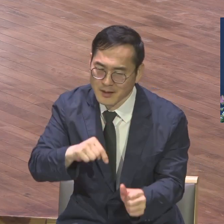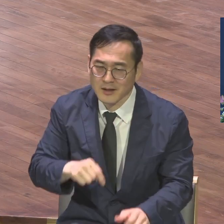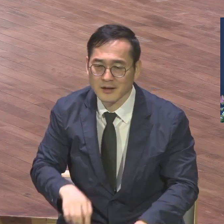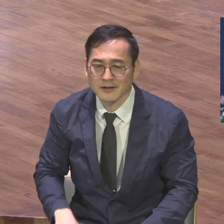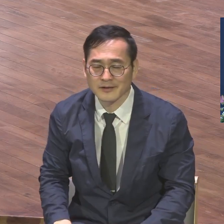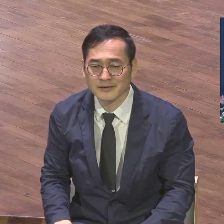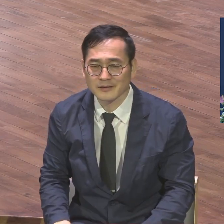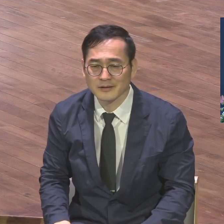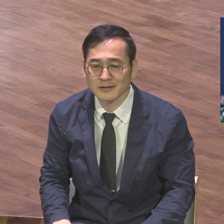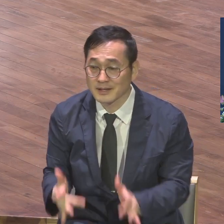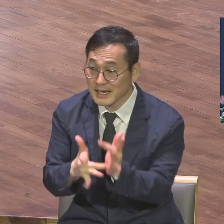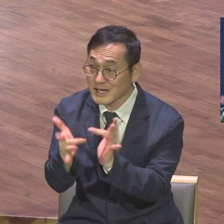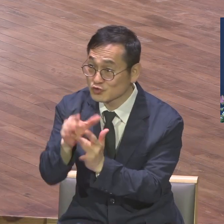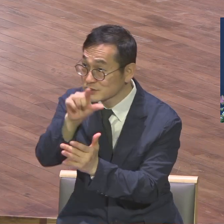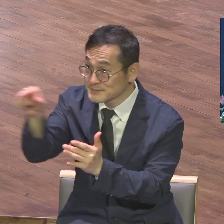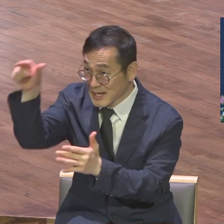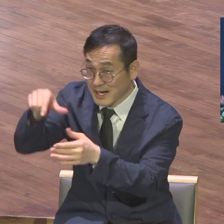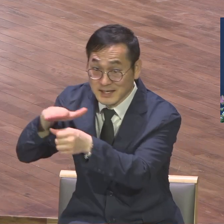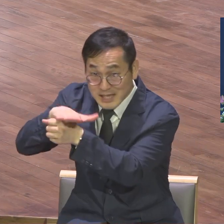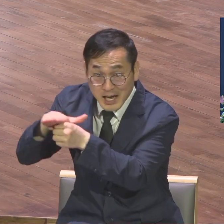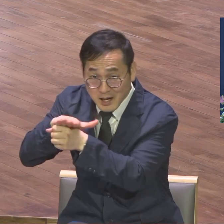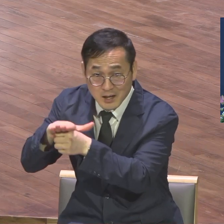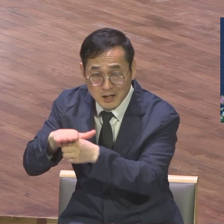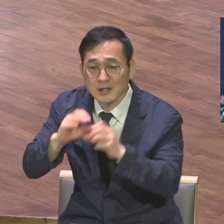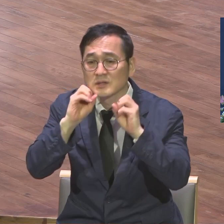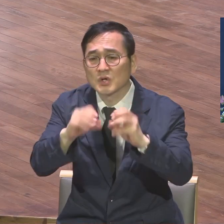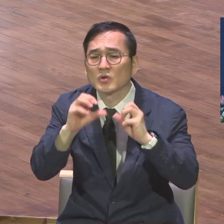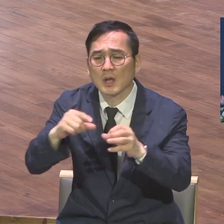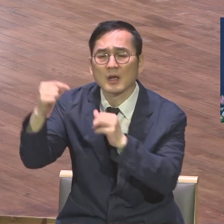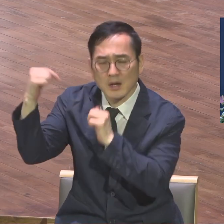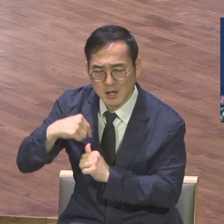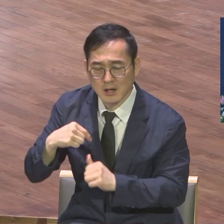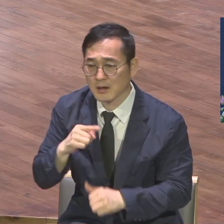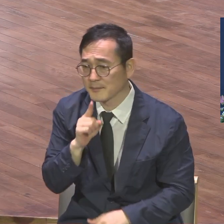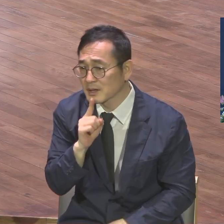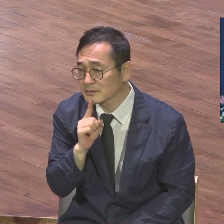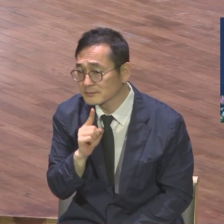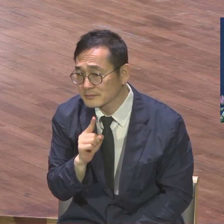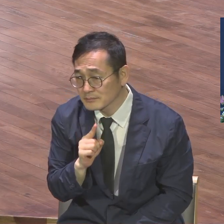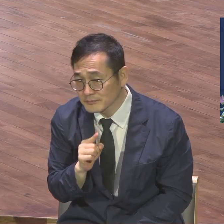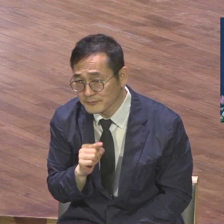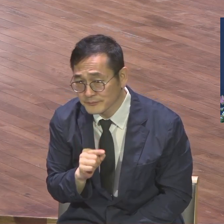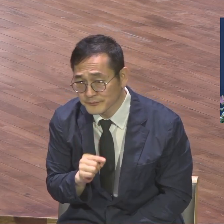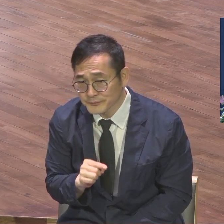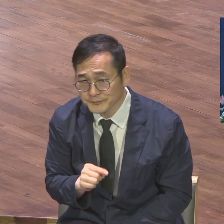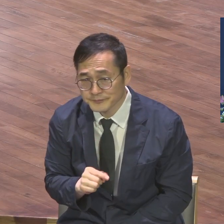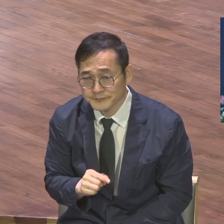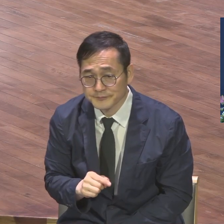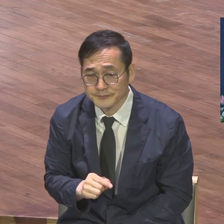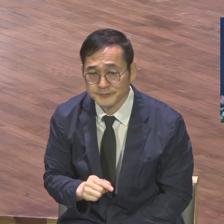뭐예요? 예수 그리스도의 십자가 사랑입니다. 만민에게.